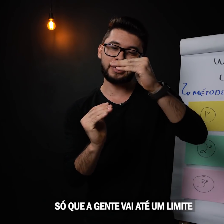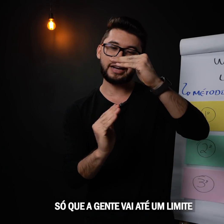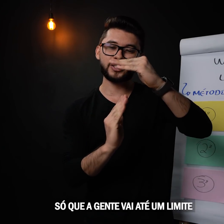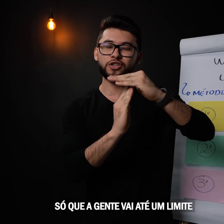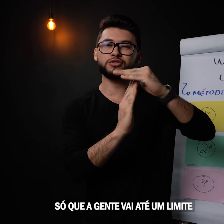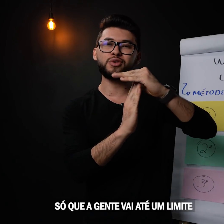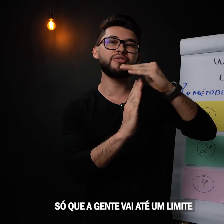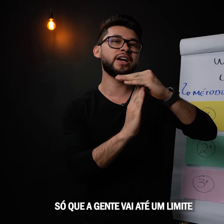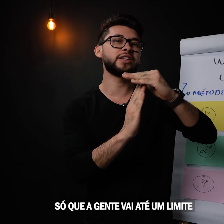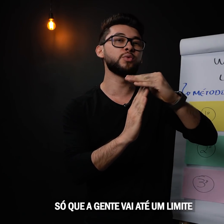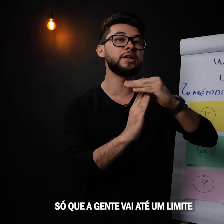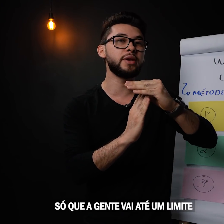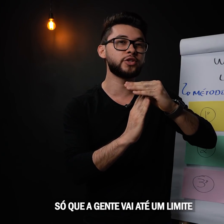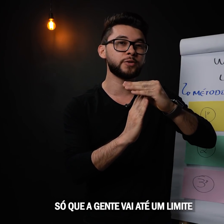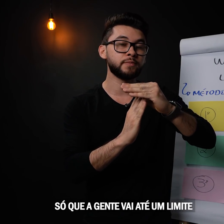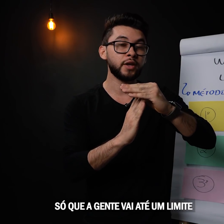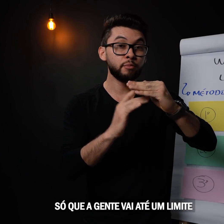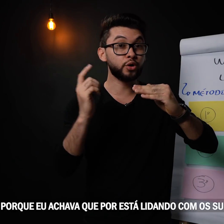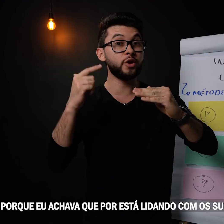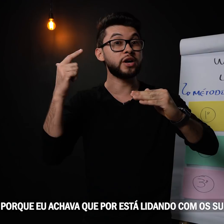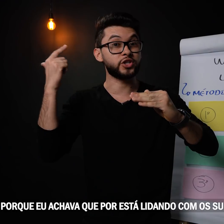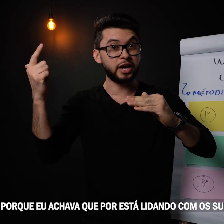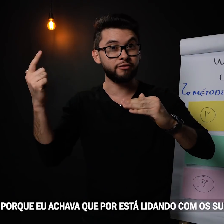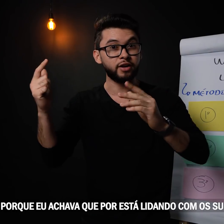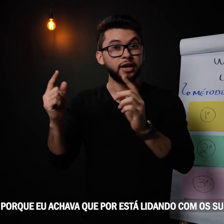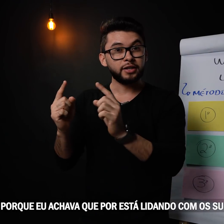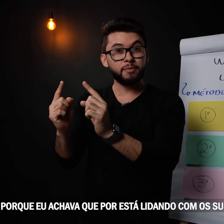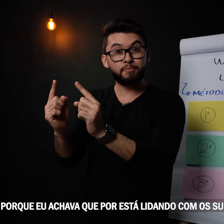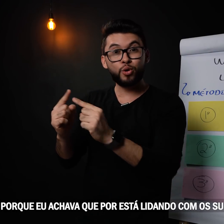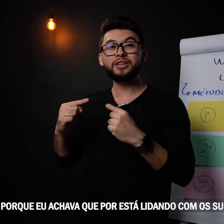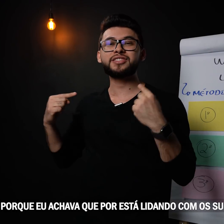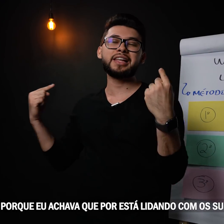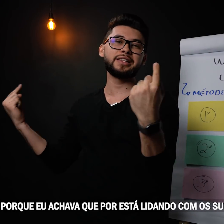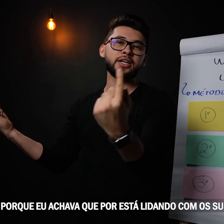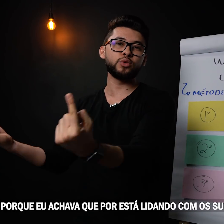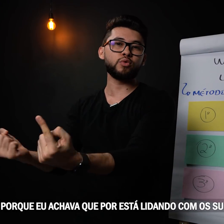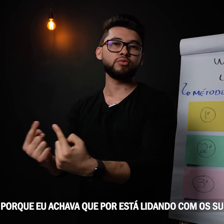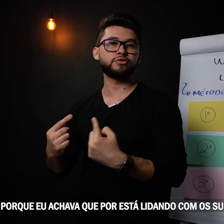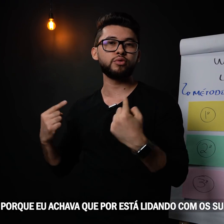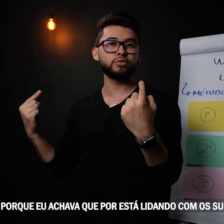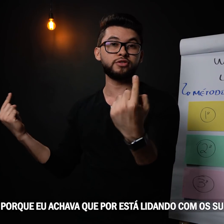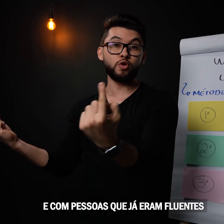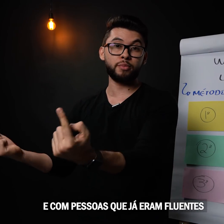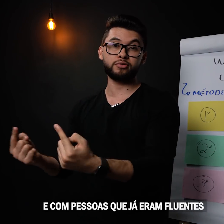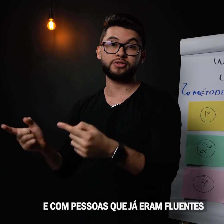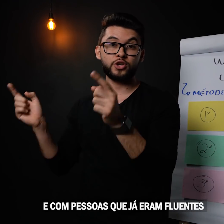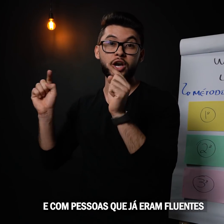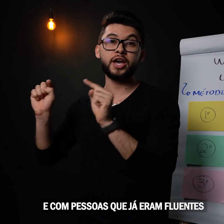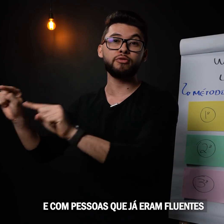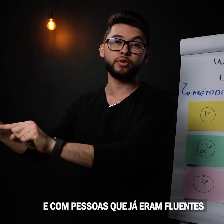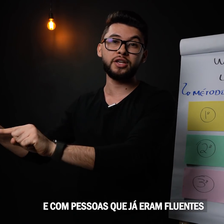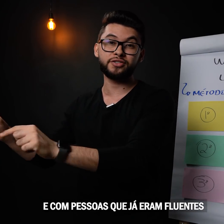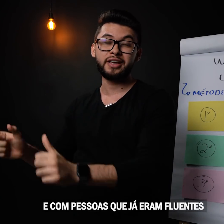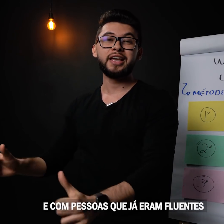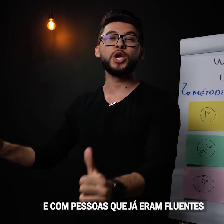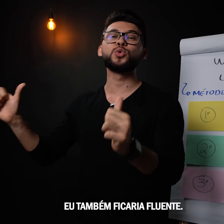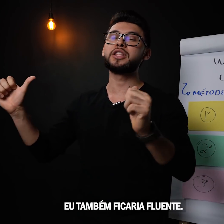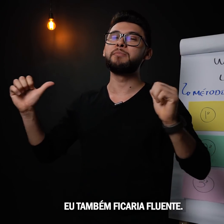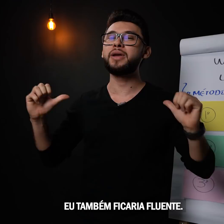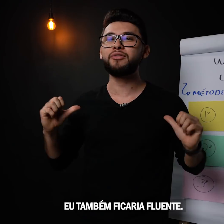a gente só vai até um limite. Porque eu achava que por estar lidando com os surdos e com pessoas que já eram fluentes, eu também